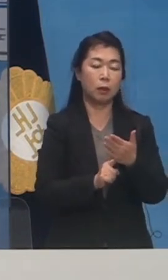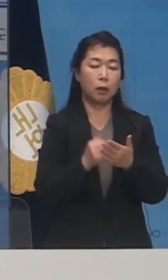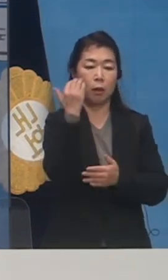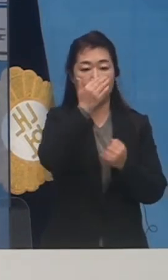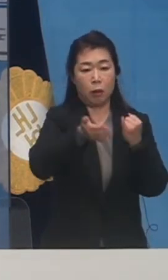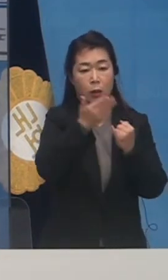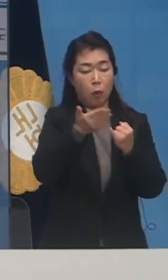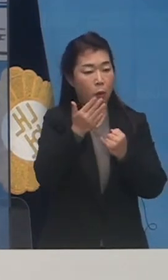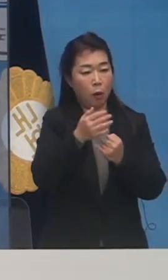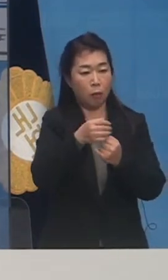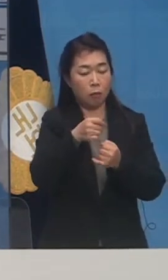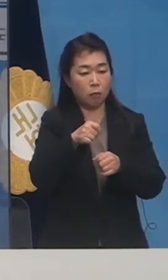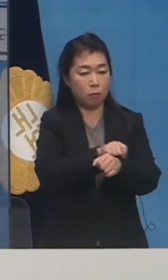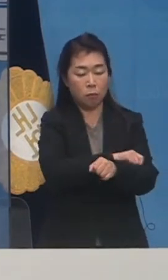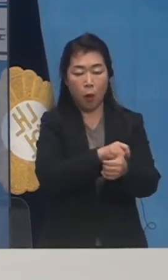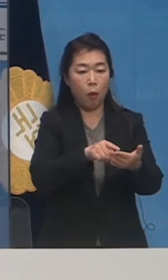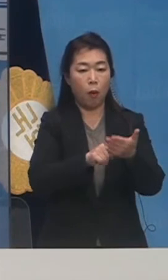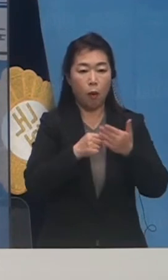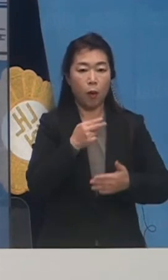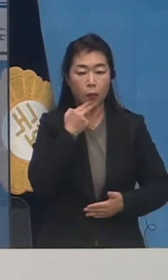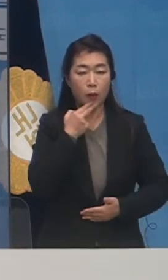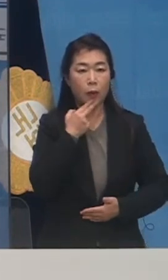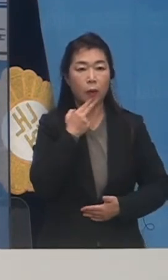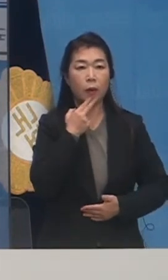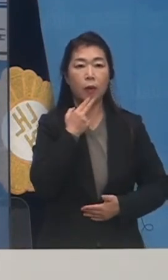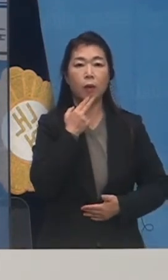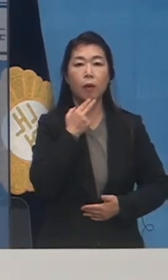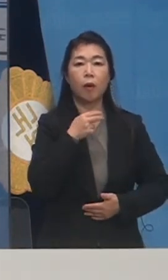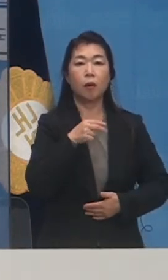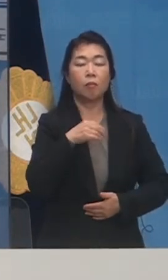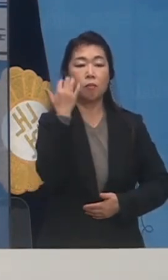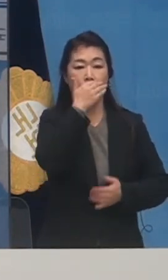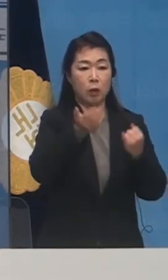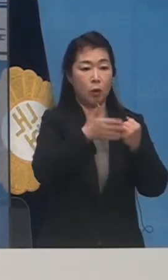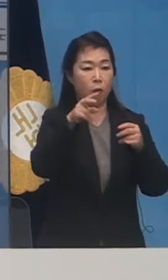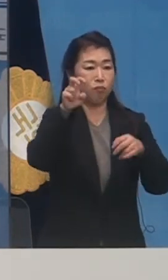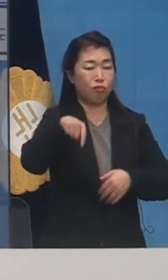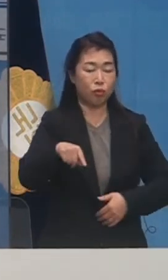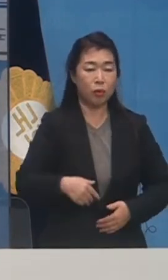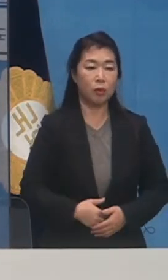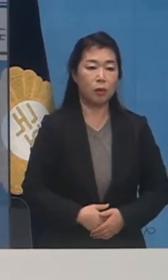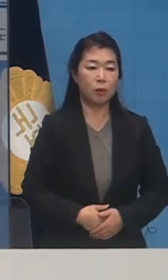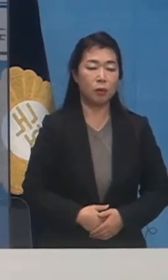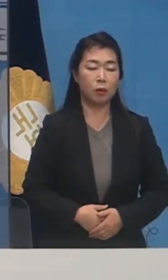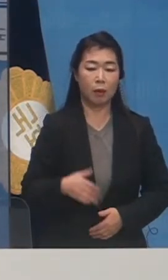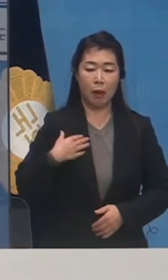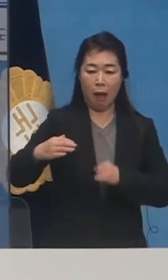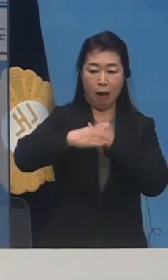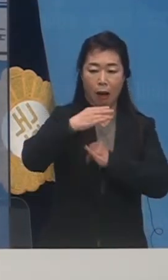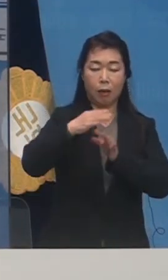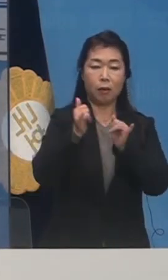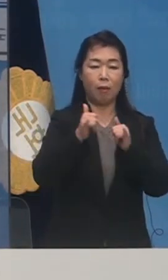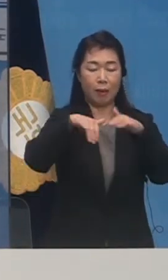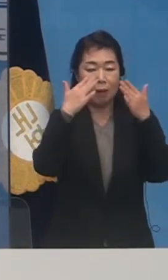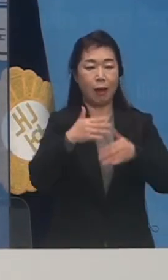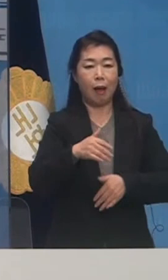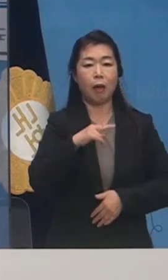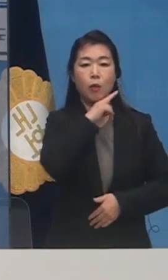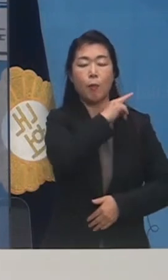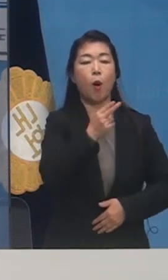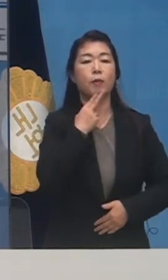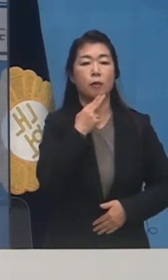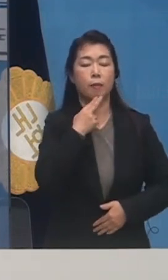성희롱 발생 사실이 없다는 것이었습니다. 가해자들은 모두 무혐의 처리되었습니다.